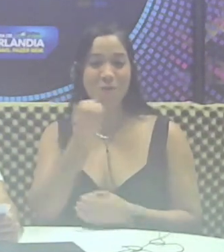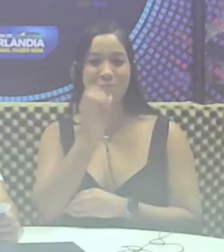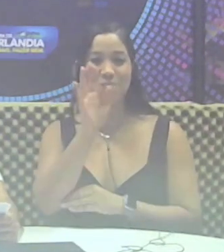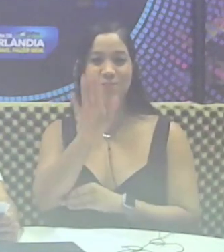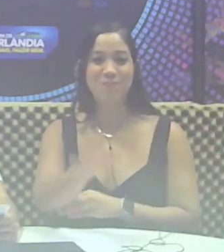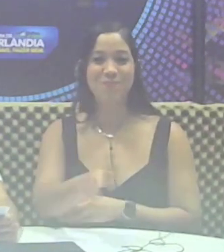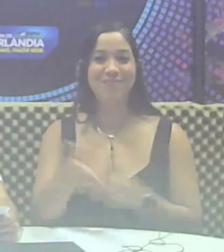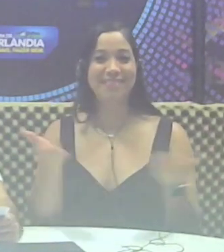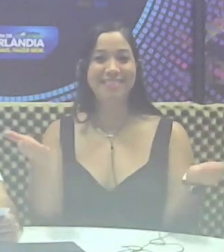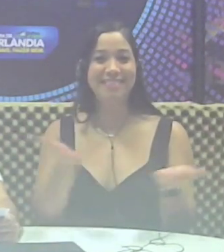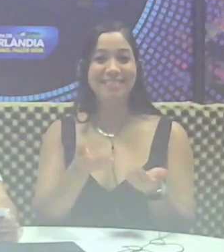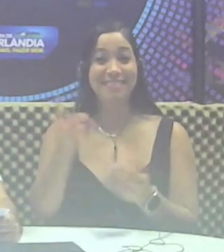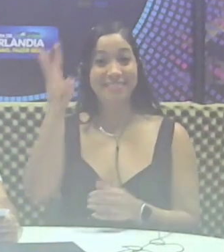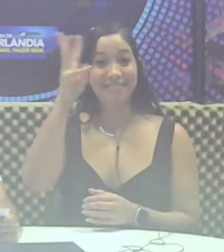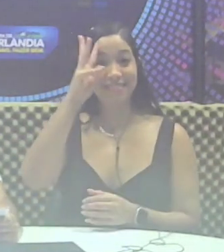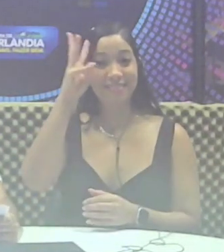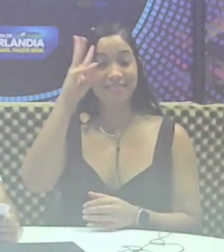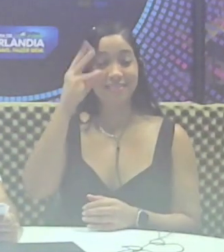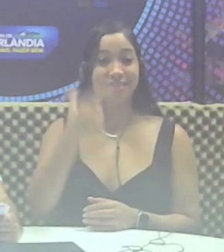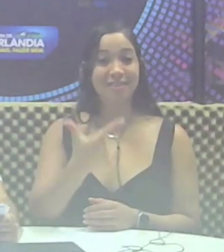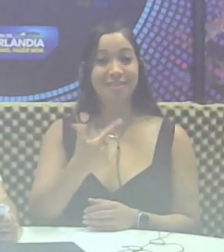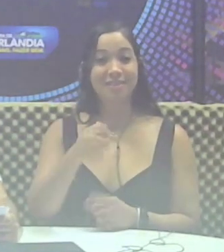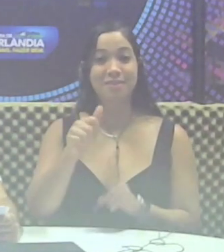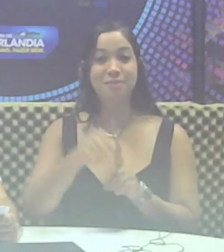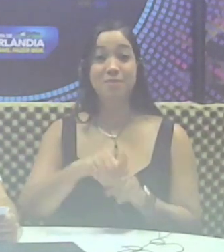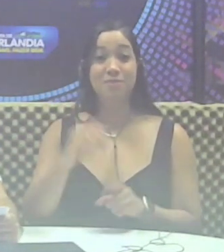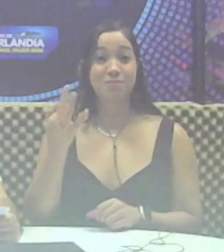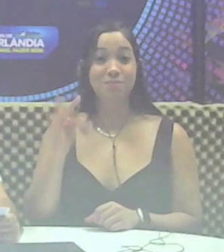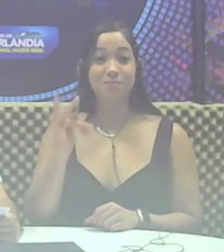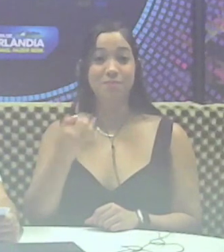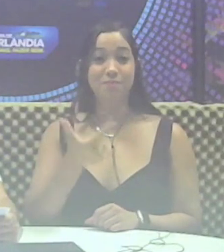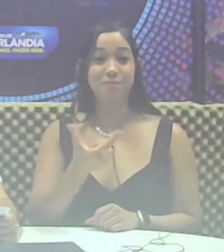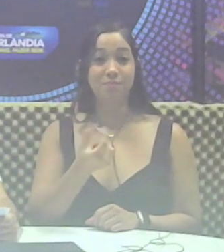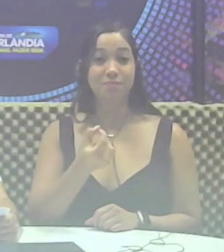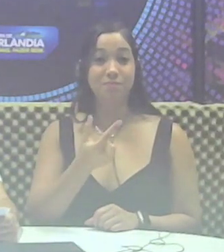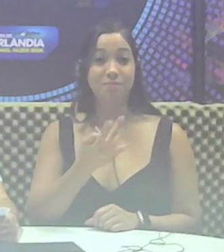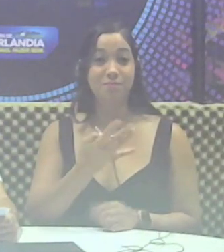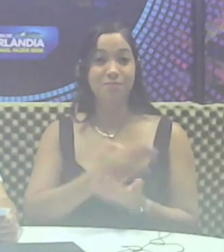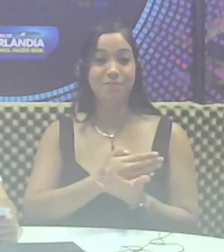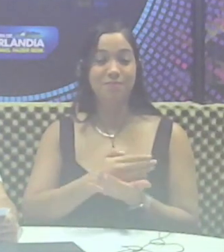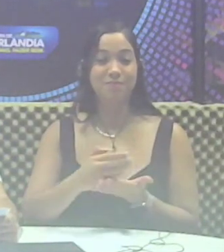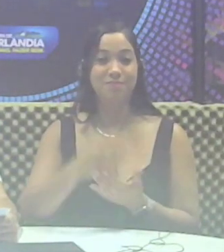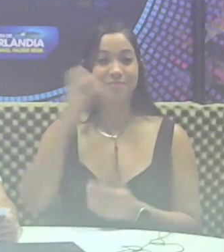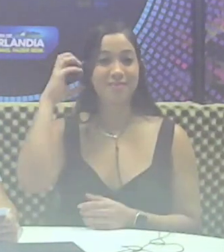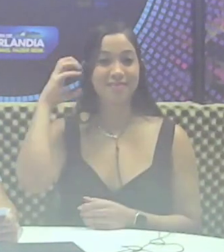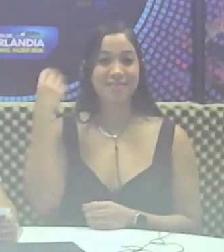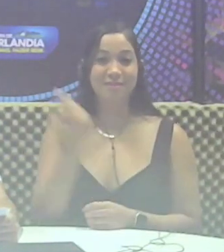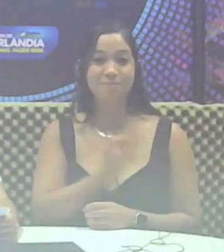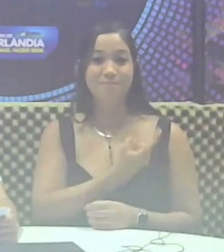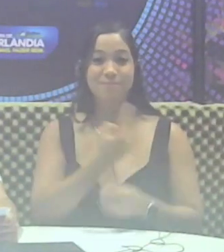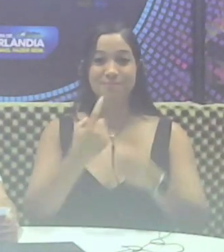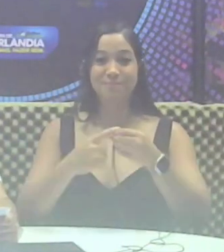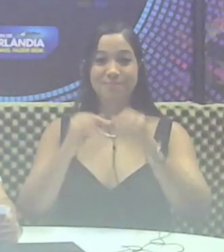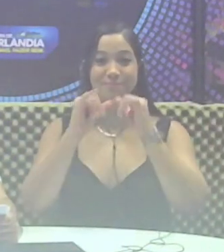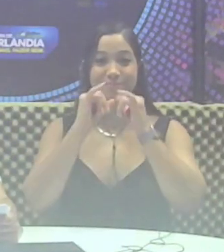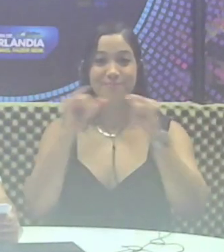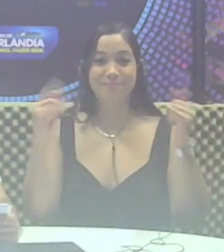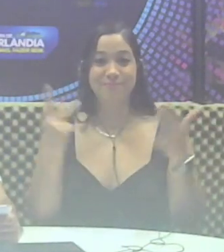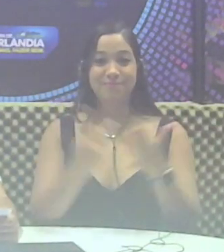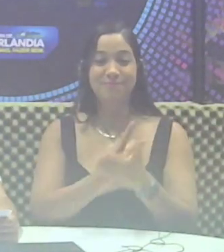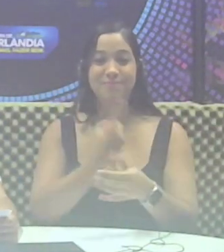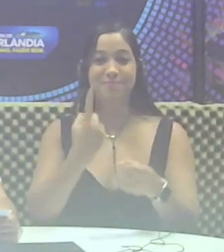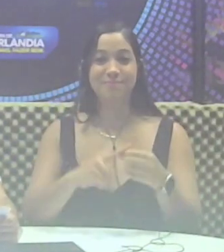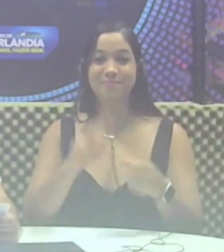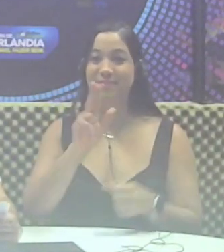boa tarde. Hoje é terça-feira, dia 27 de fevereiro de 2024. Está no ar a Rádio Nossa Cidade com um boletim de notícias sobre o que de